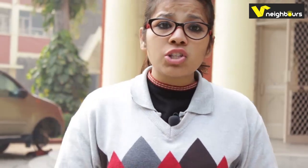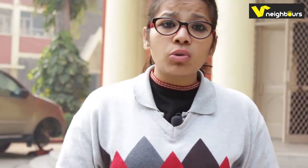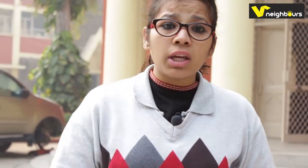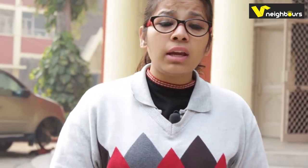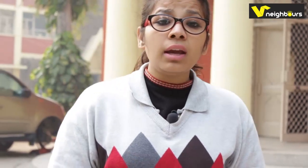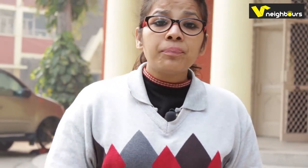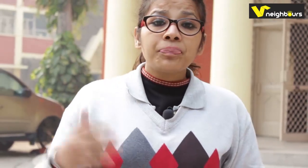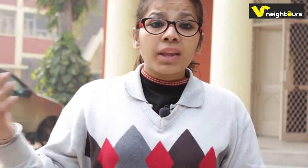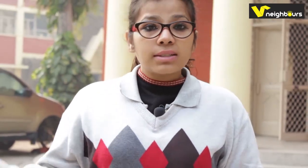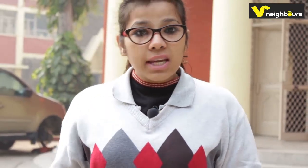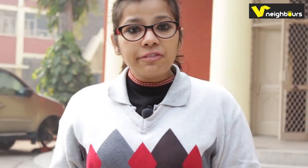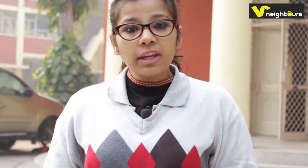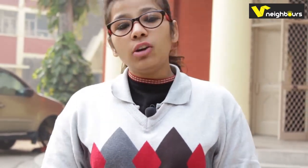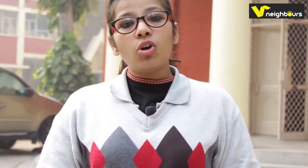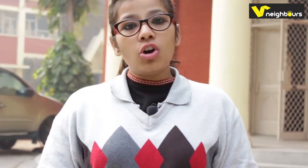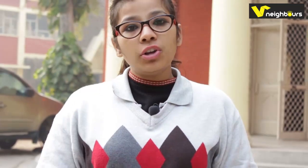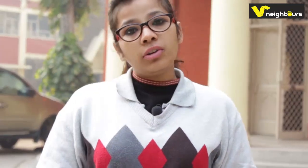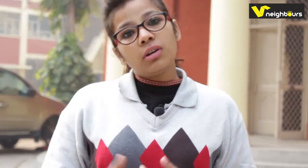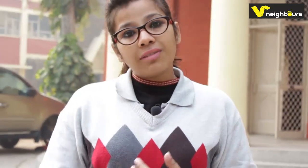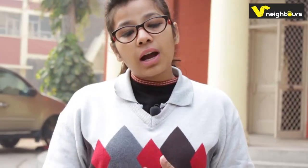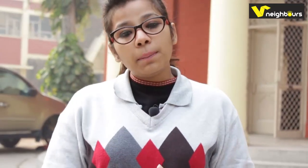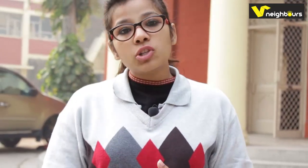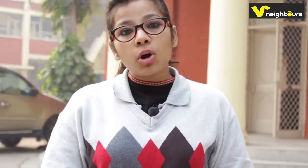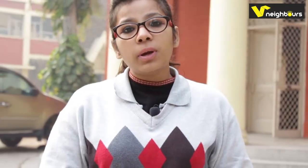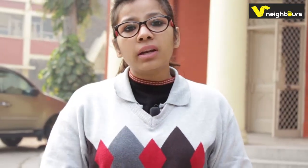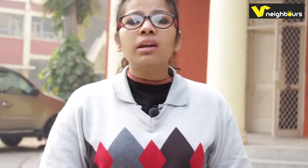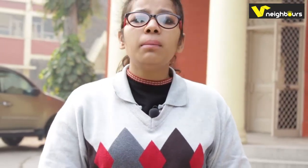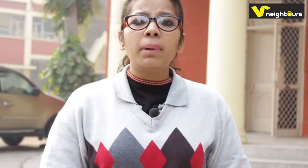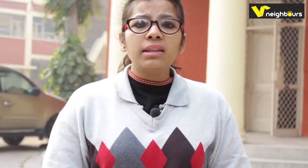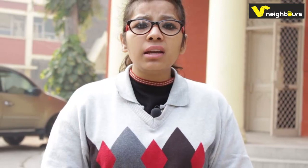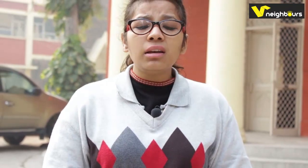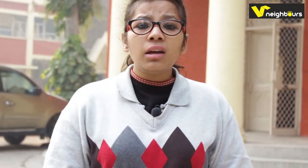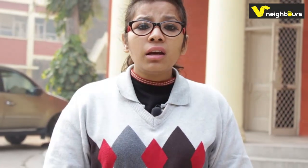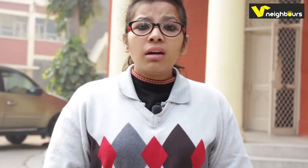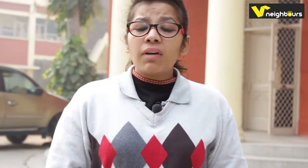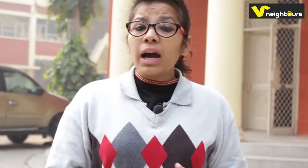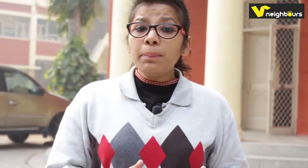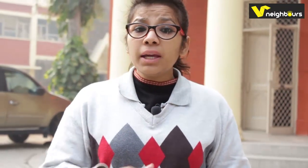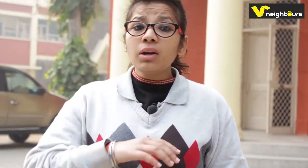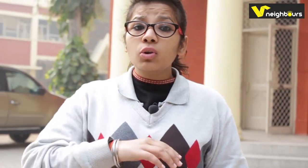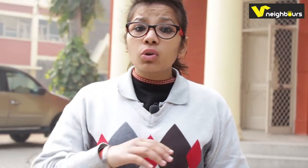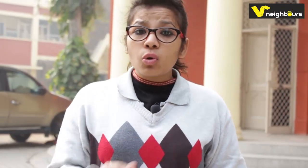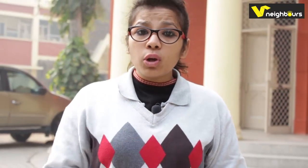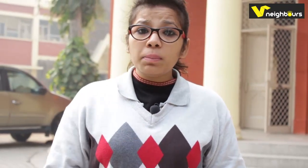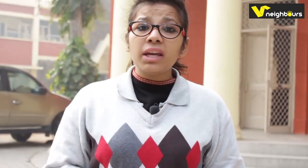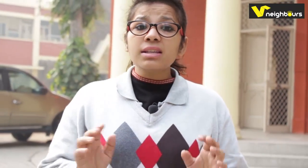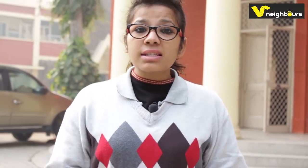कि डेफ हैं और वहाँ पे जॉब कर रहे हैं, बट देन वहाँ पे कोई भी